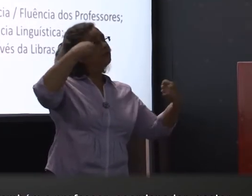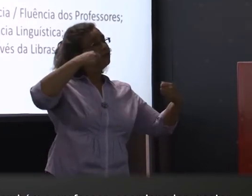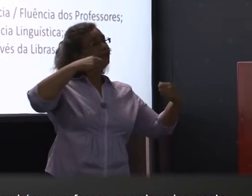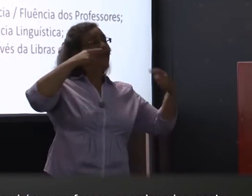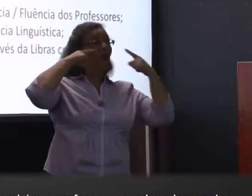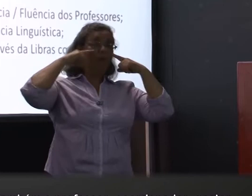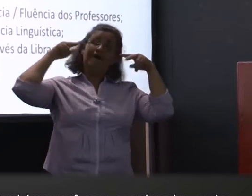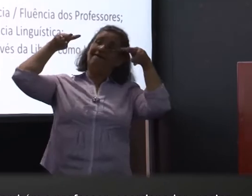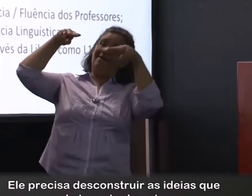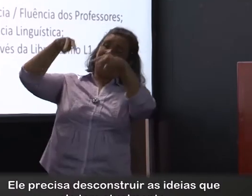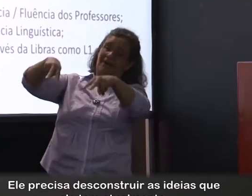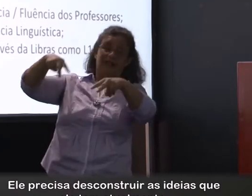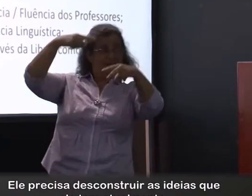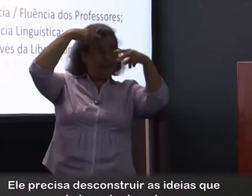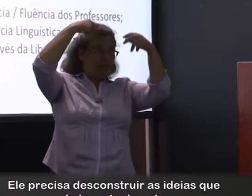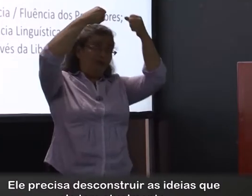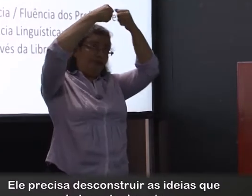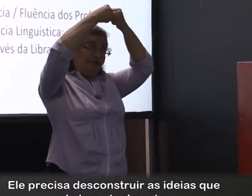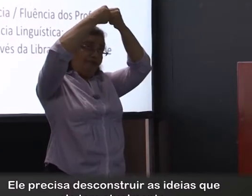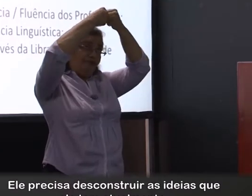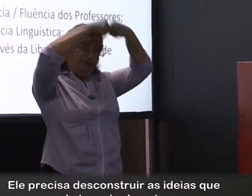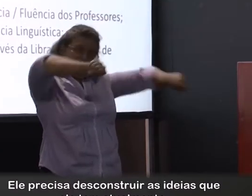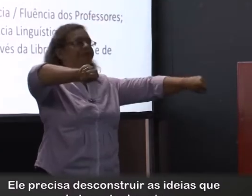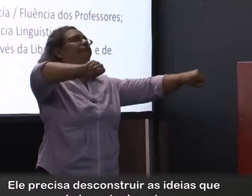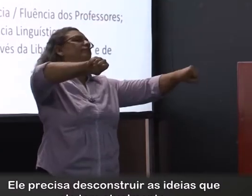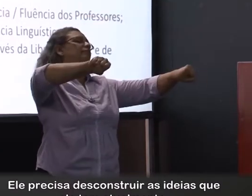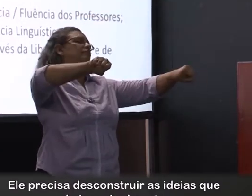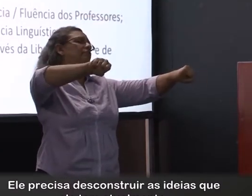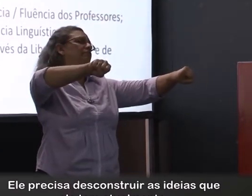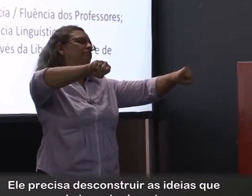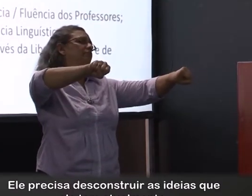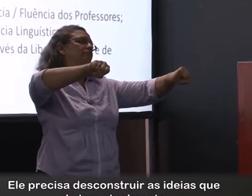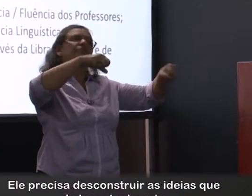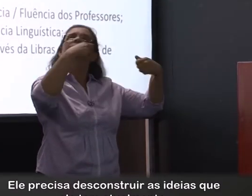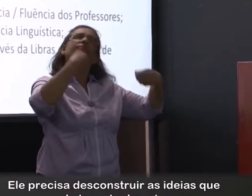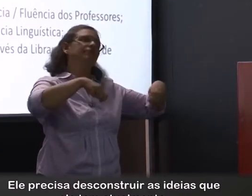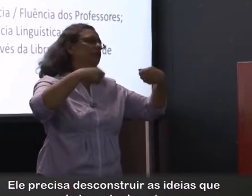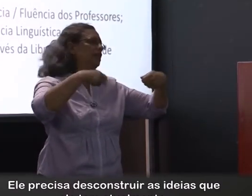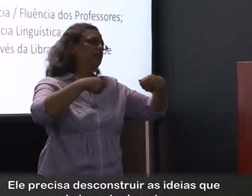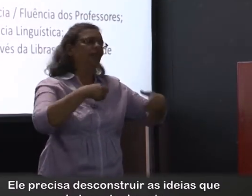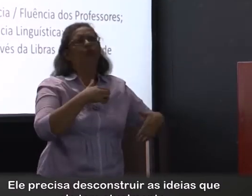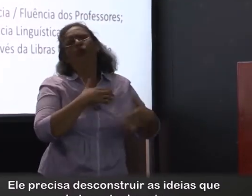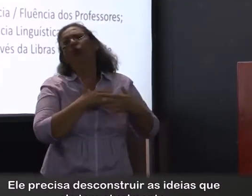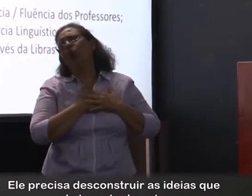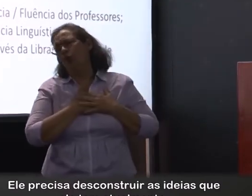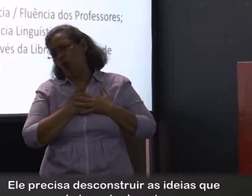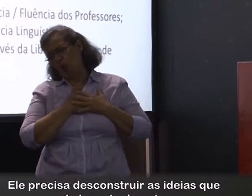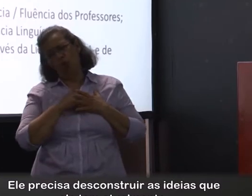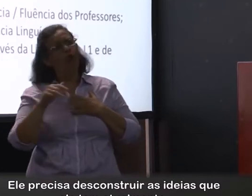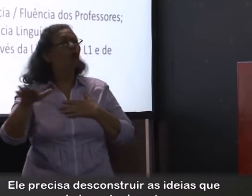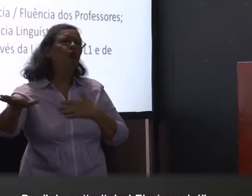coordenador, o gestor, ele precisa ter essa visão, ele precisa desconstruir as ideias que ele tem atualmente, né?